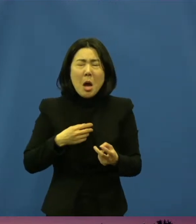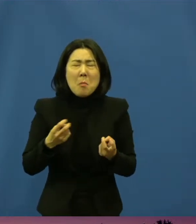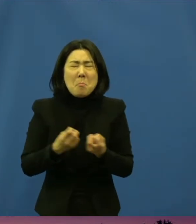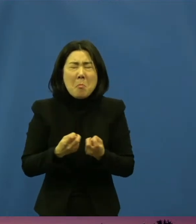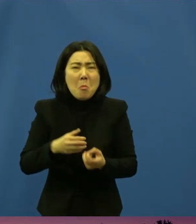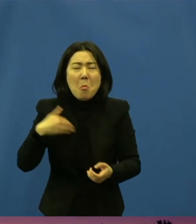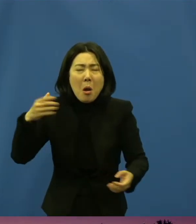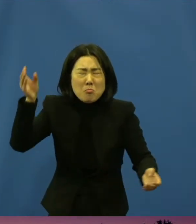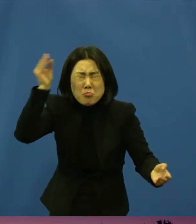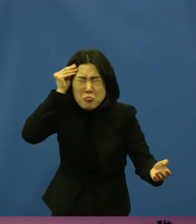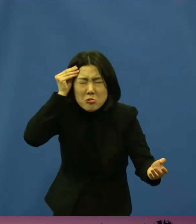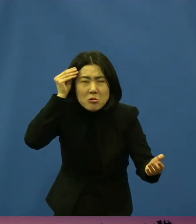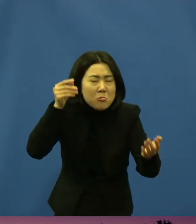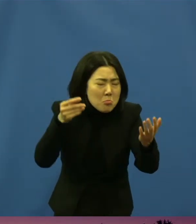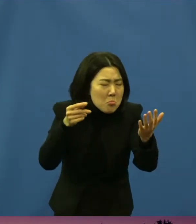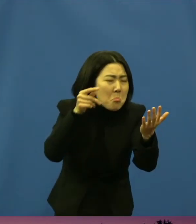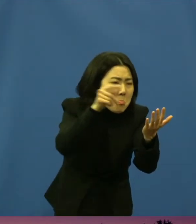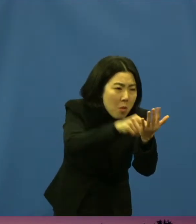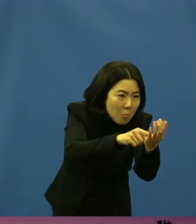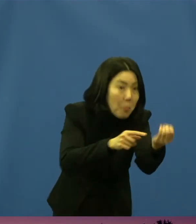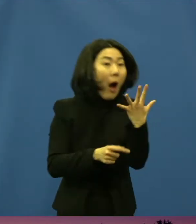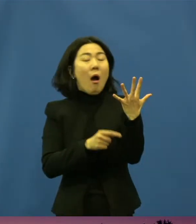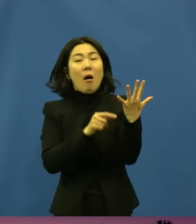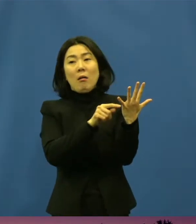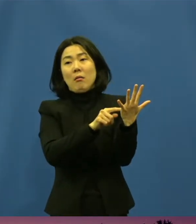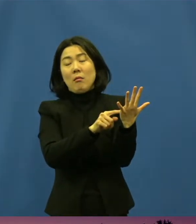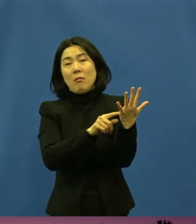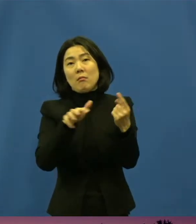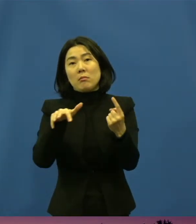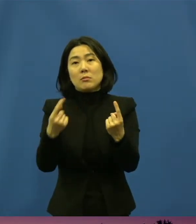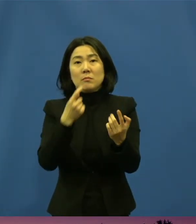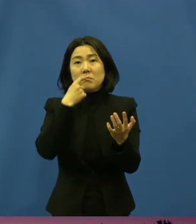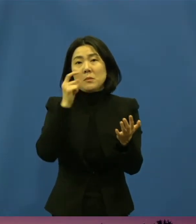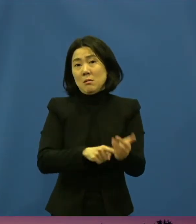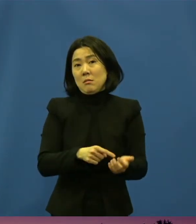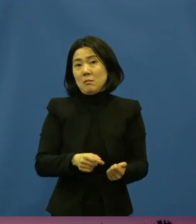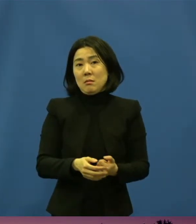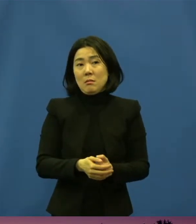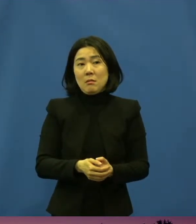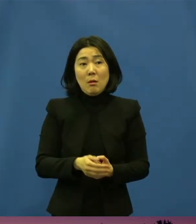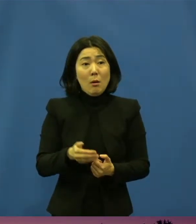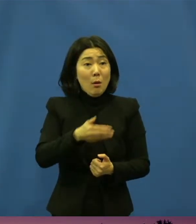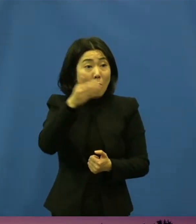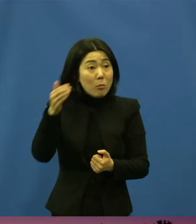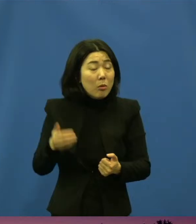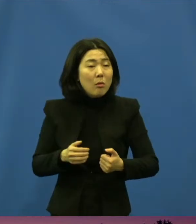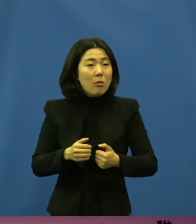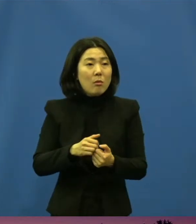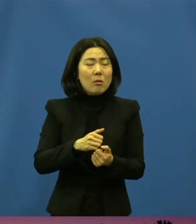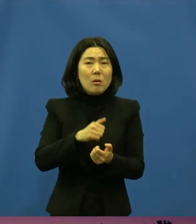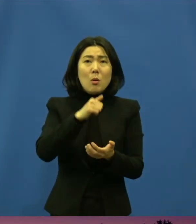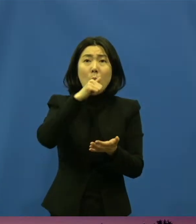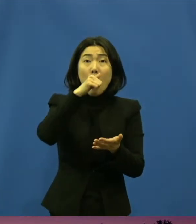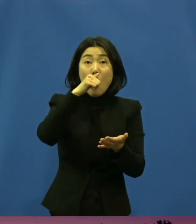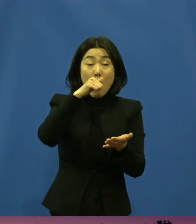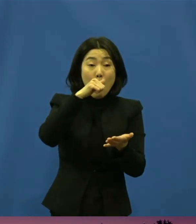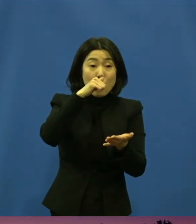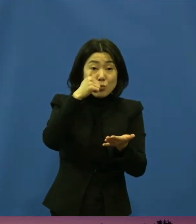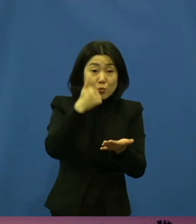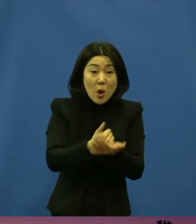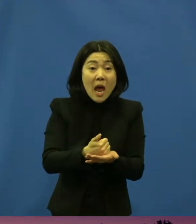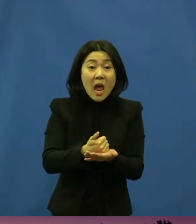원터치예요. 편리하게 이럴 데 없어. 그러니까 죄를 짓는 장소가 정해져 있지 않아요. 시간도 정해져 있지